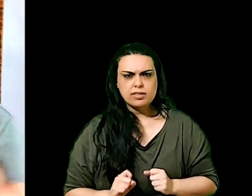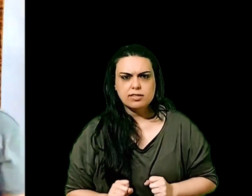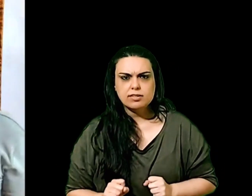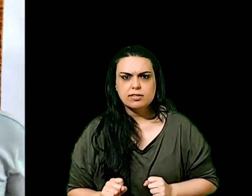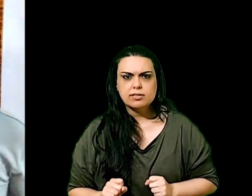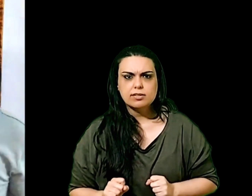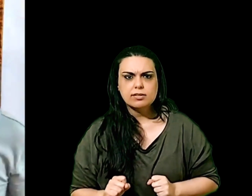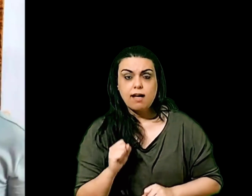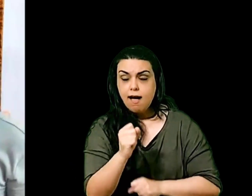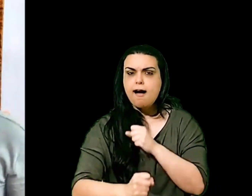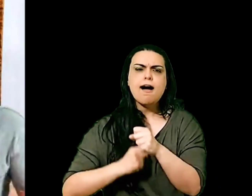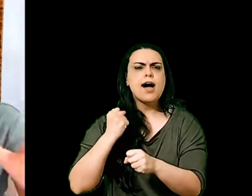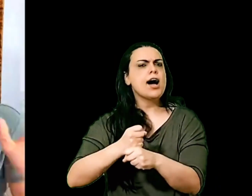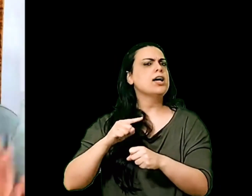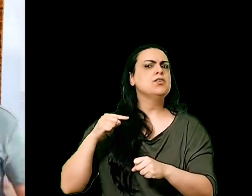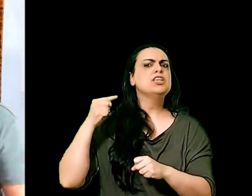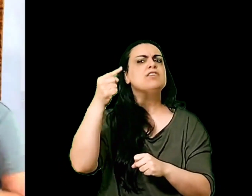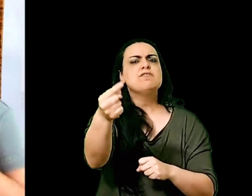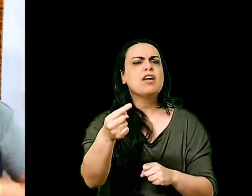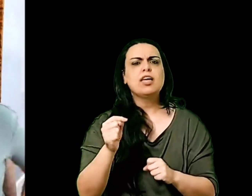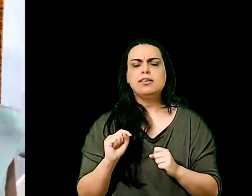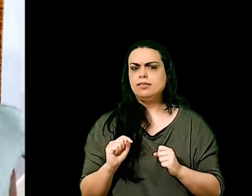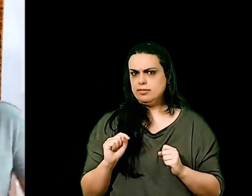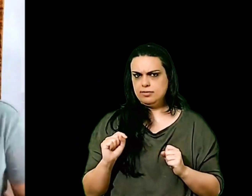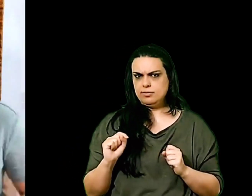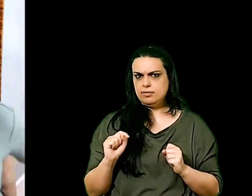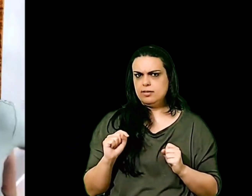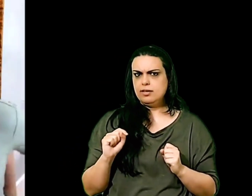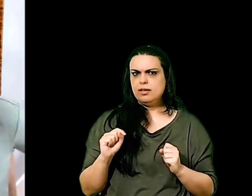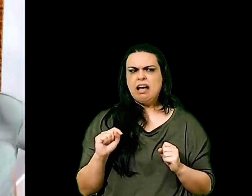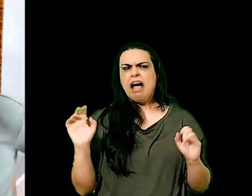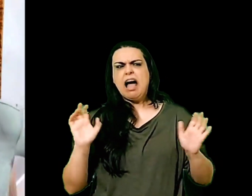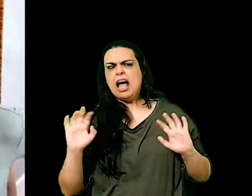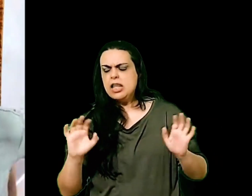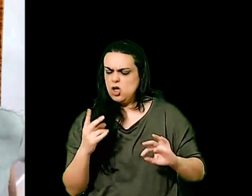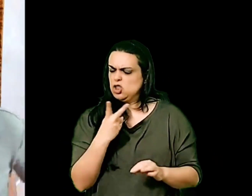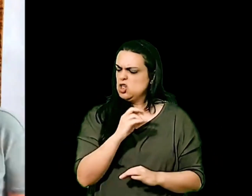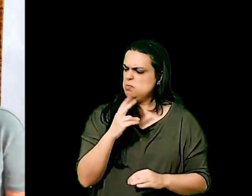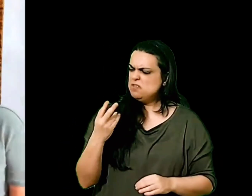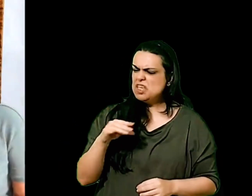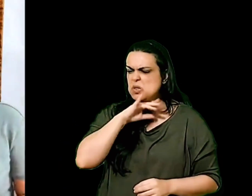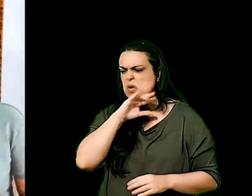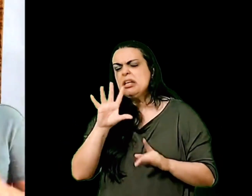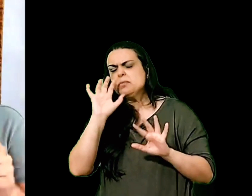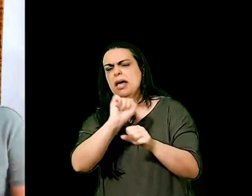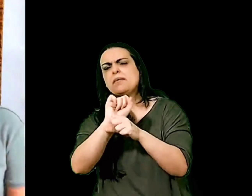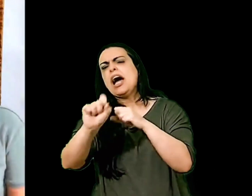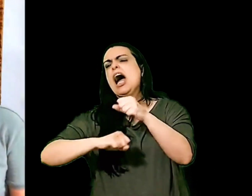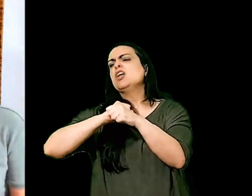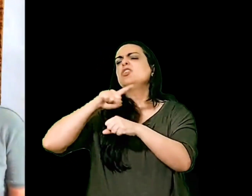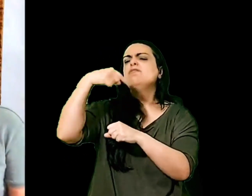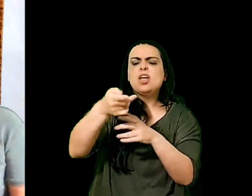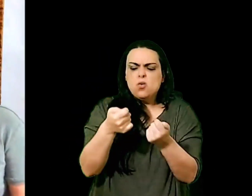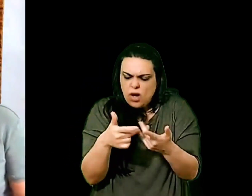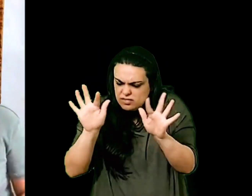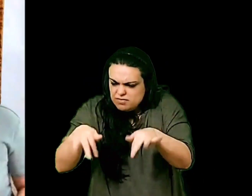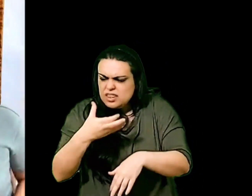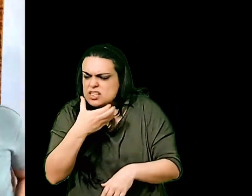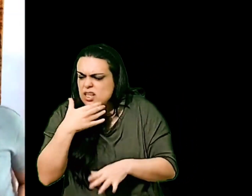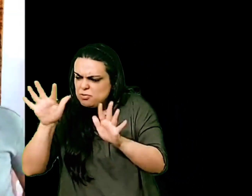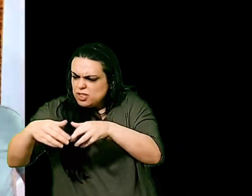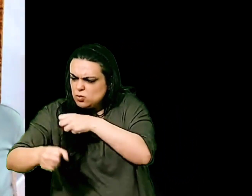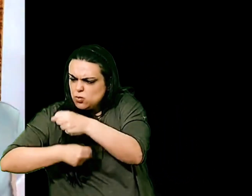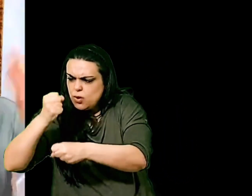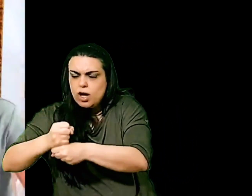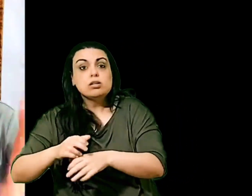ano que vem que o ano começa, vamos zerar 2020, o ano não começou pra mim não. Ano que vem, não, já tá chegando